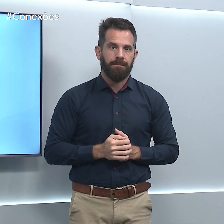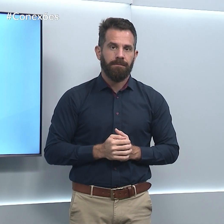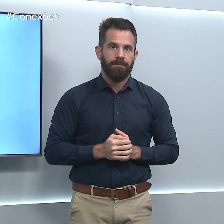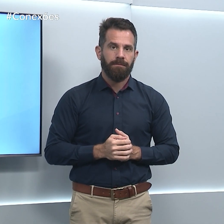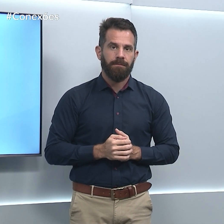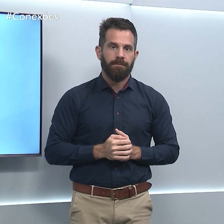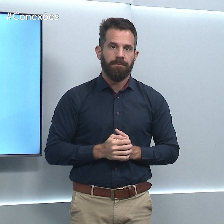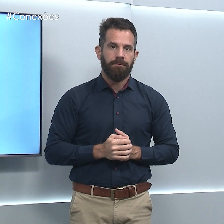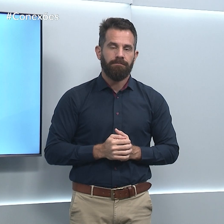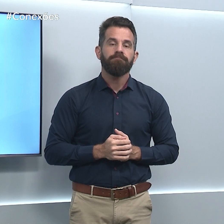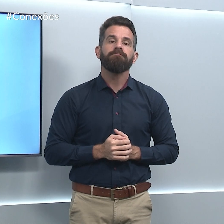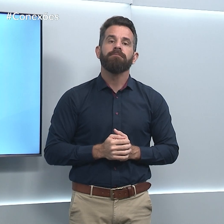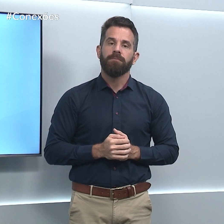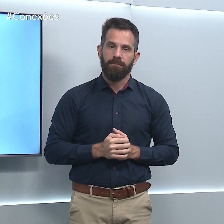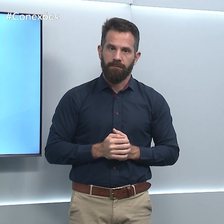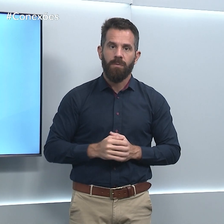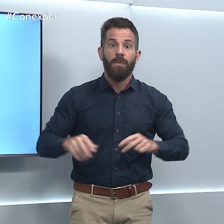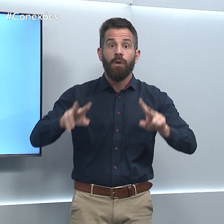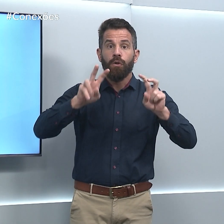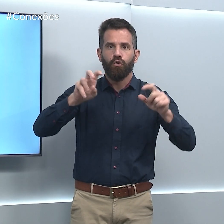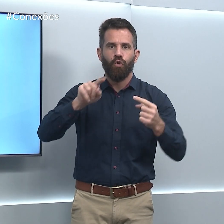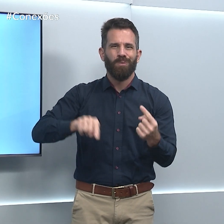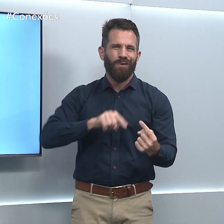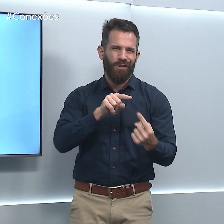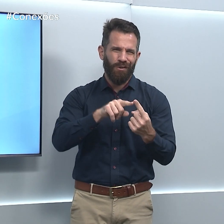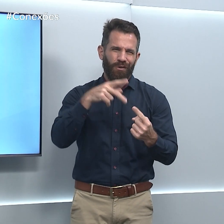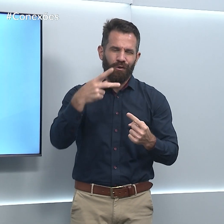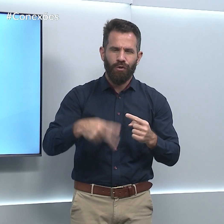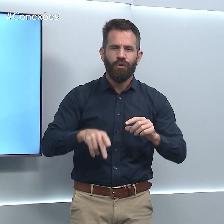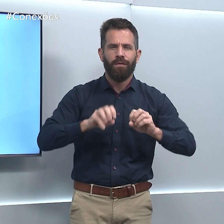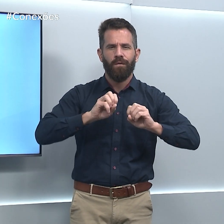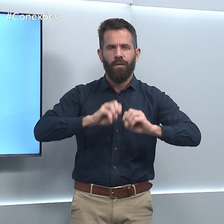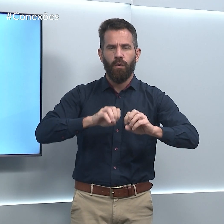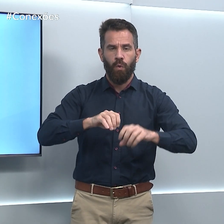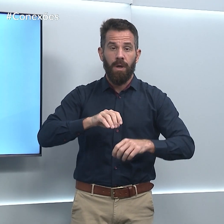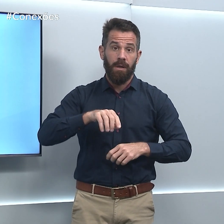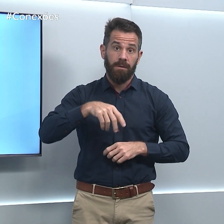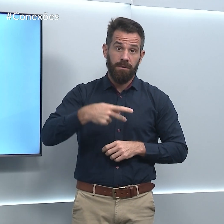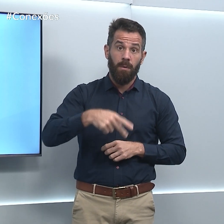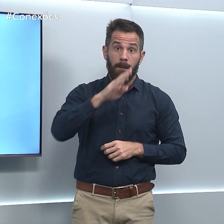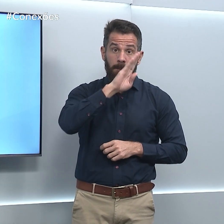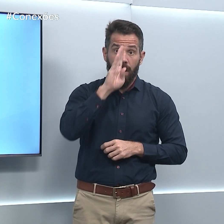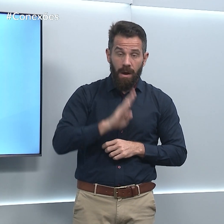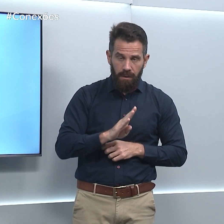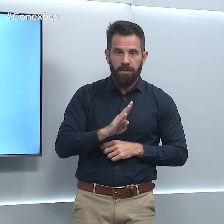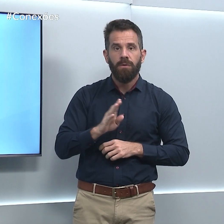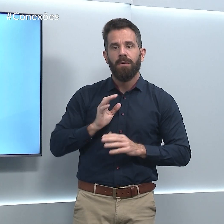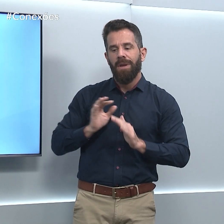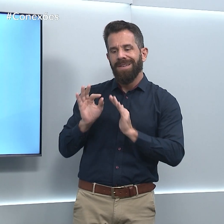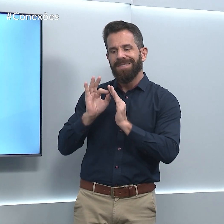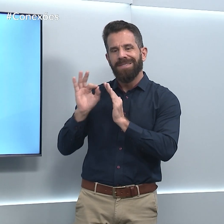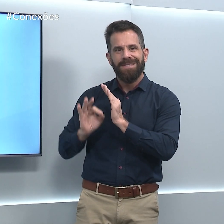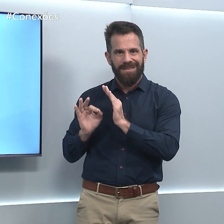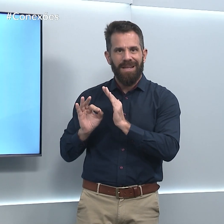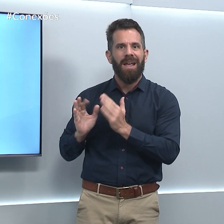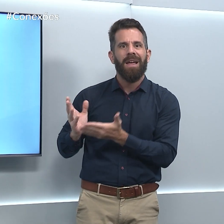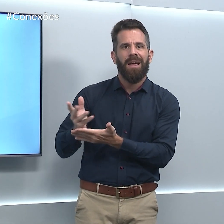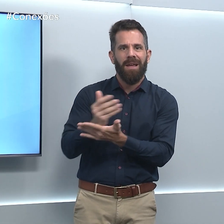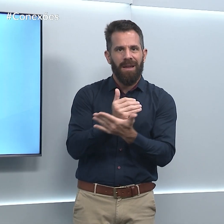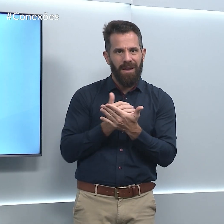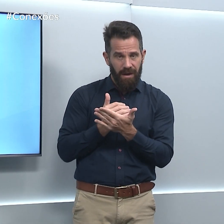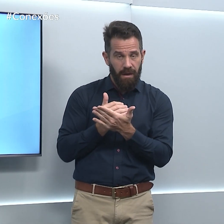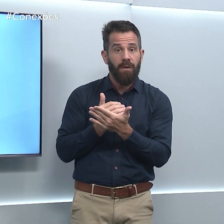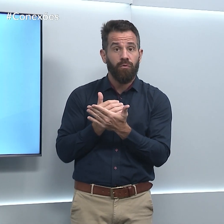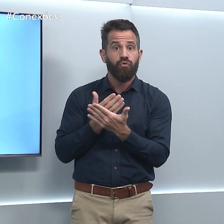E ainda sobre metas da educação brasileira, o Censo Escolar revelou que as matrículas em creches não